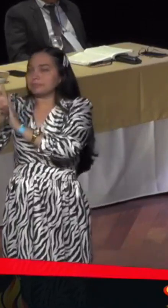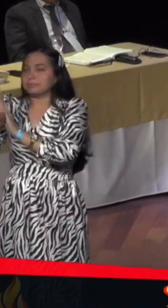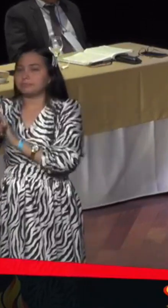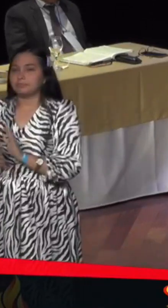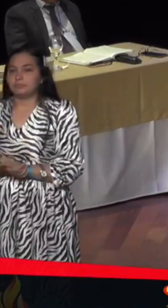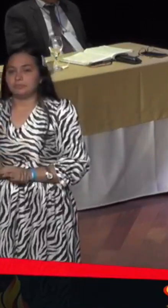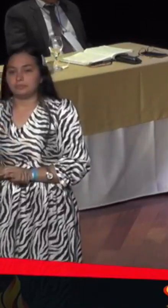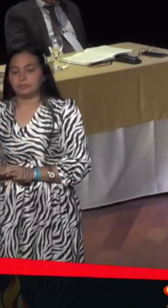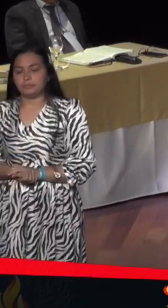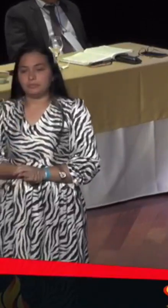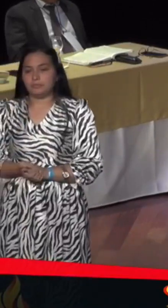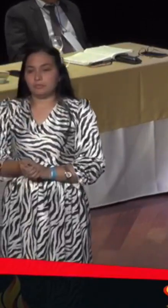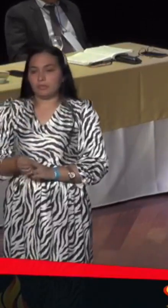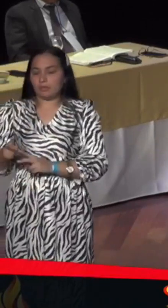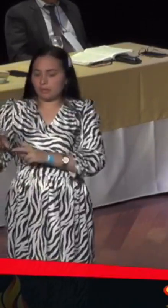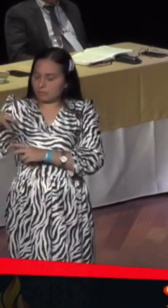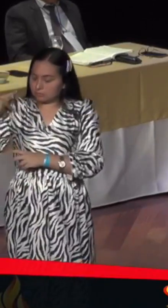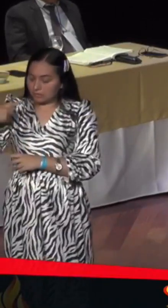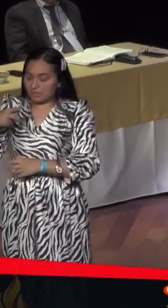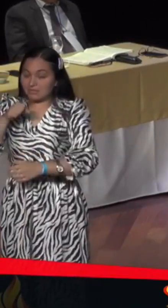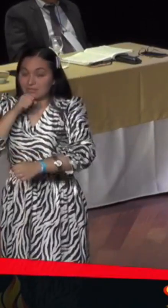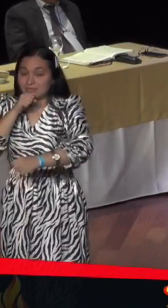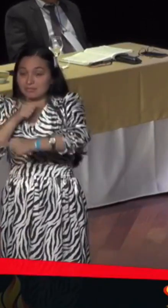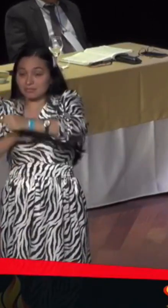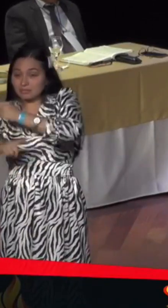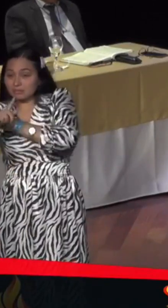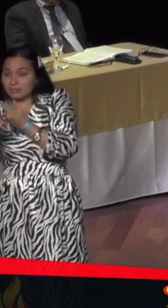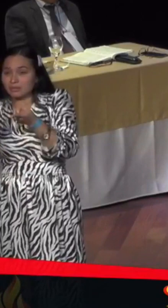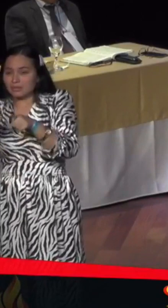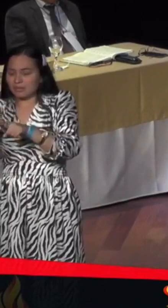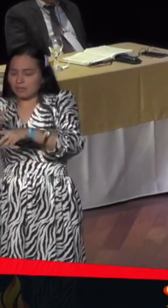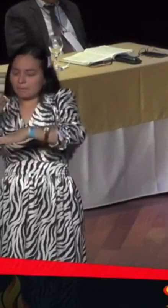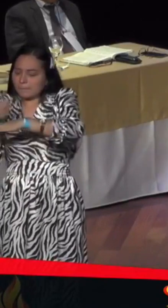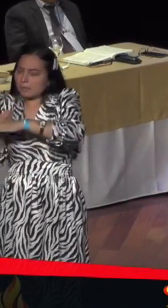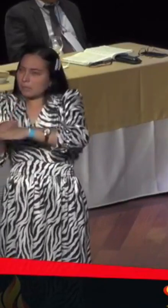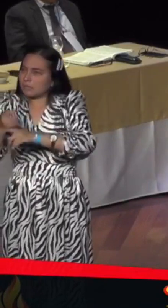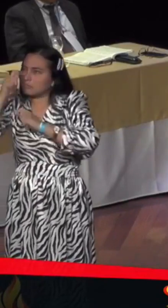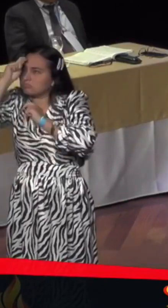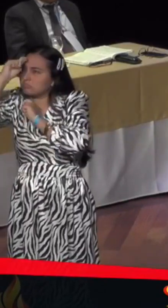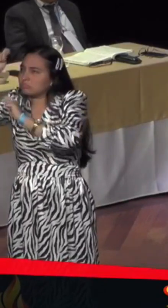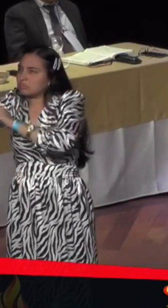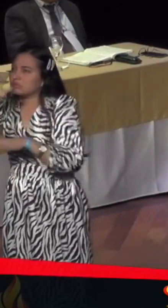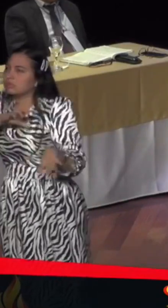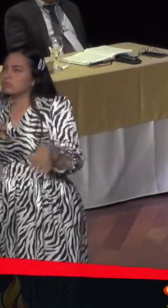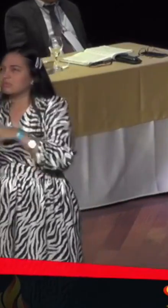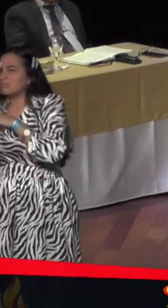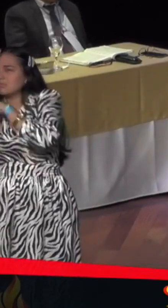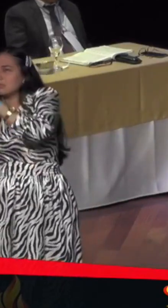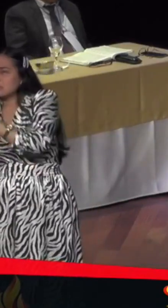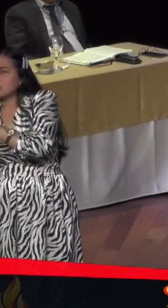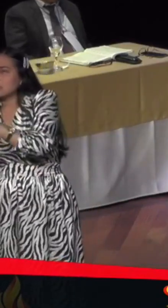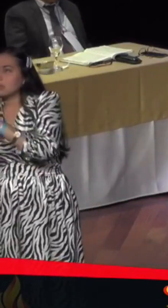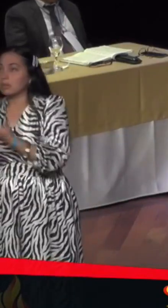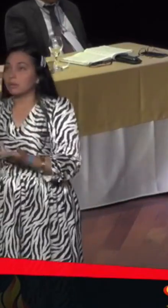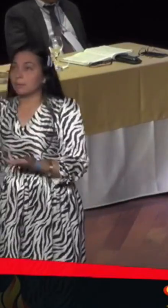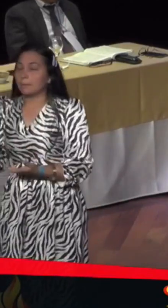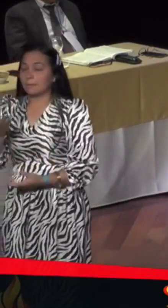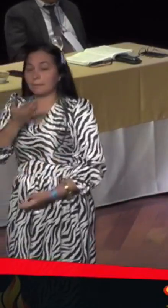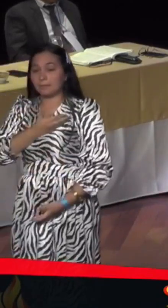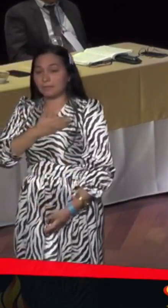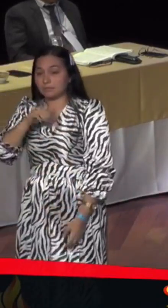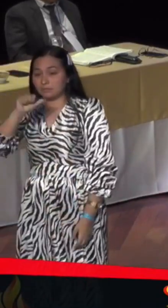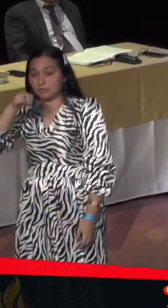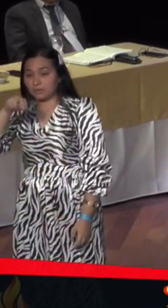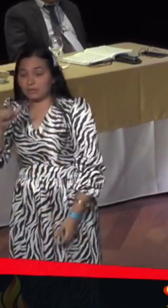estaba en el templo. Fue dedicado desde temprana edad. Su madre había hecho un trato con Dios. Tengo